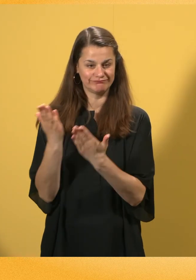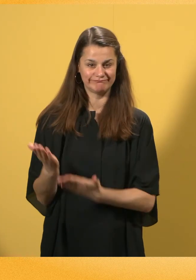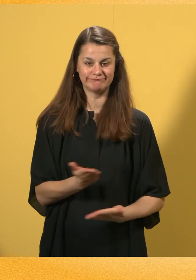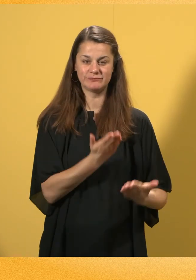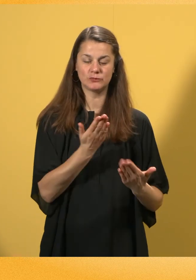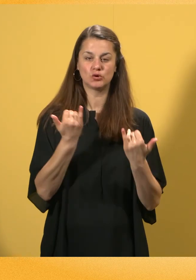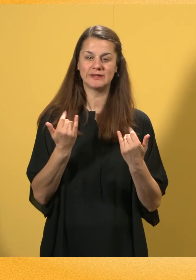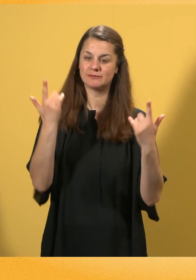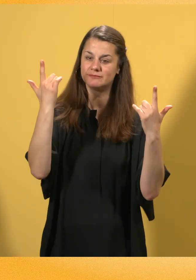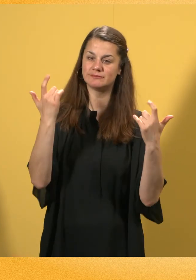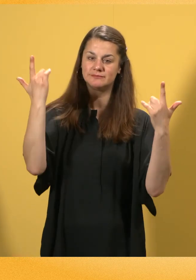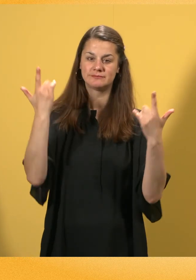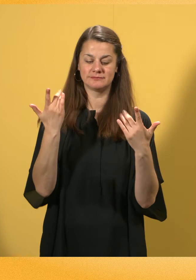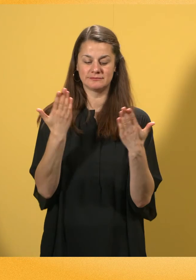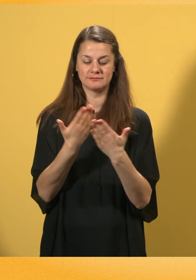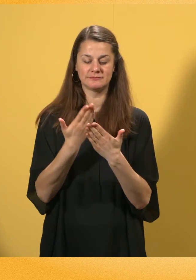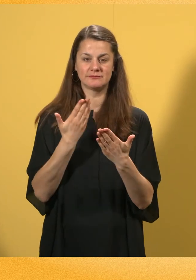geht jetzt los mit dem